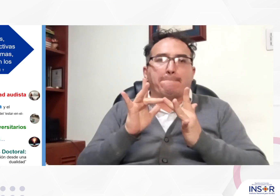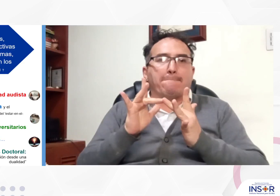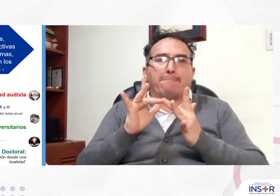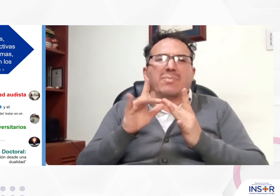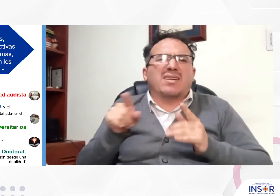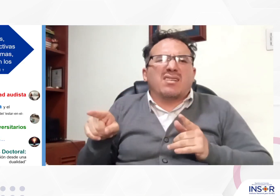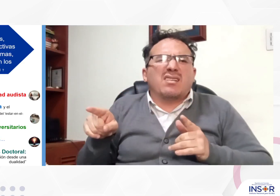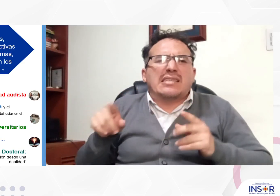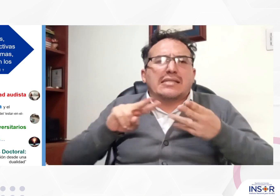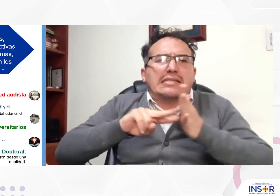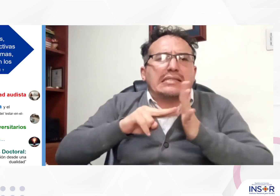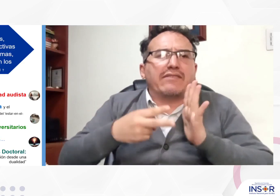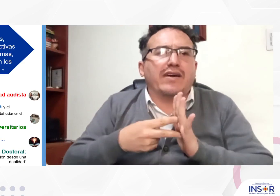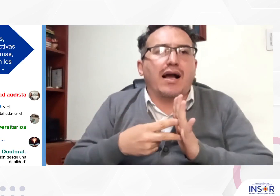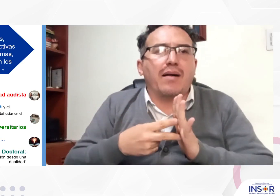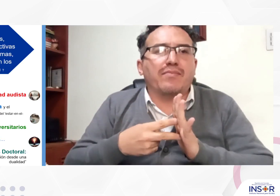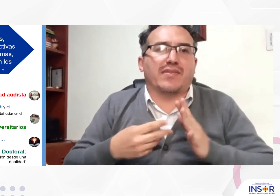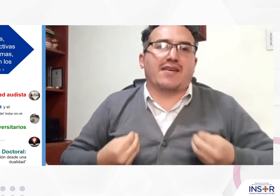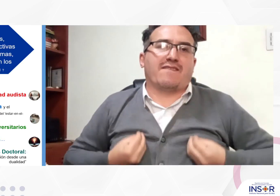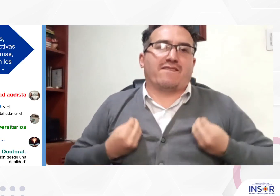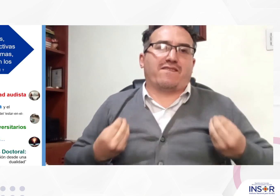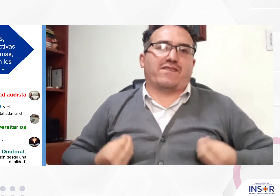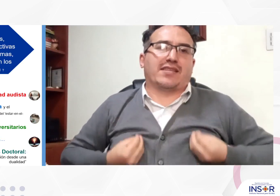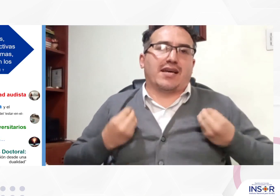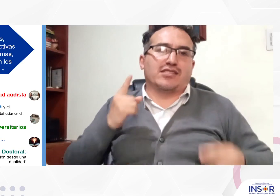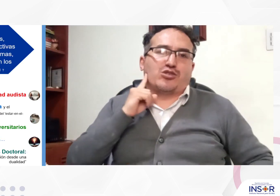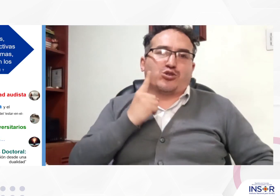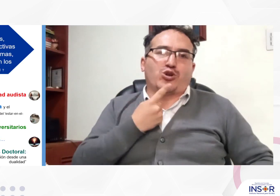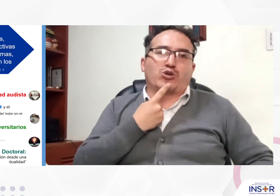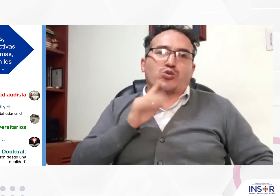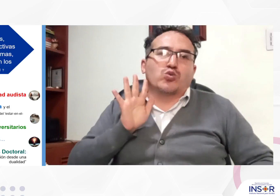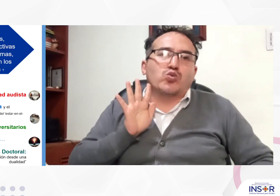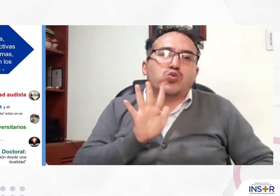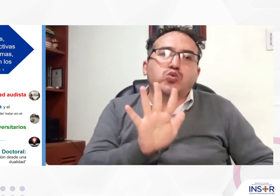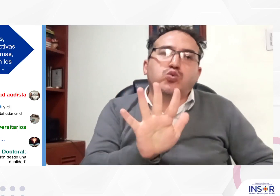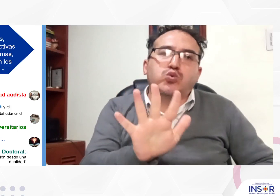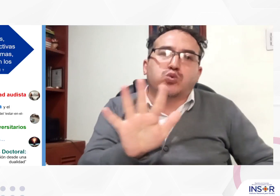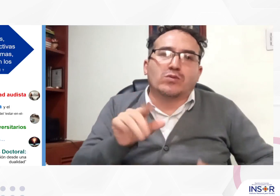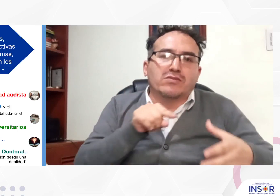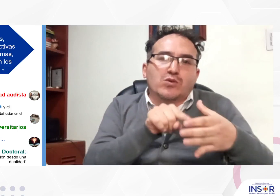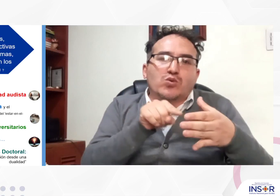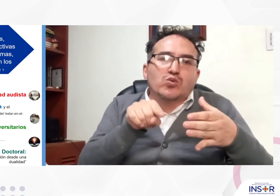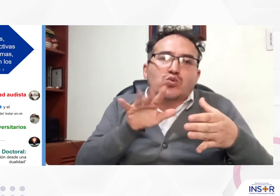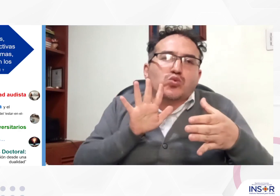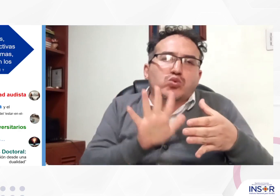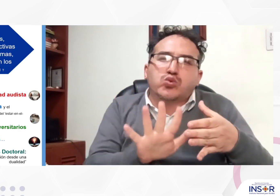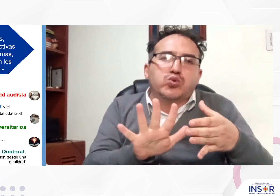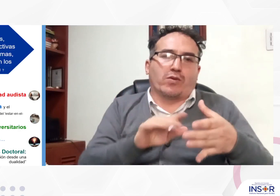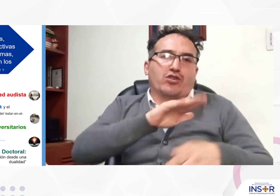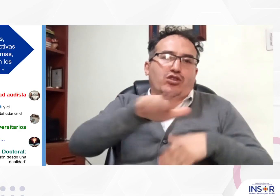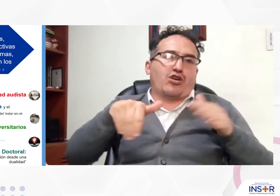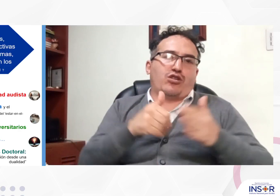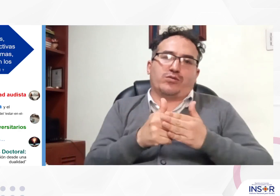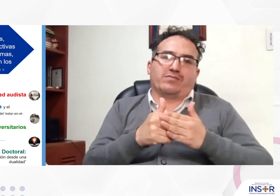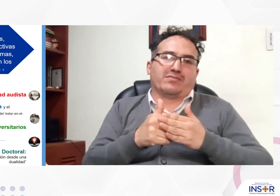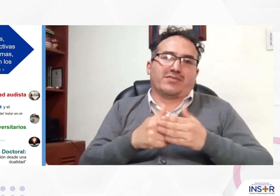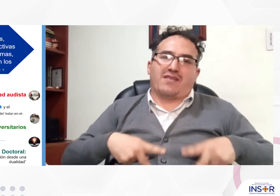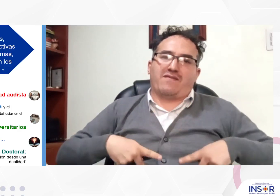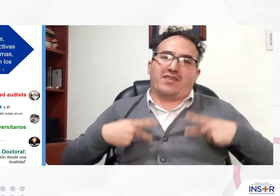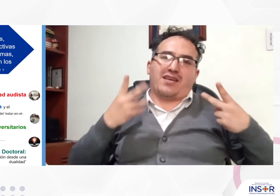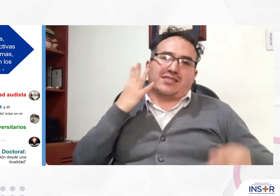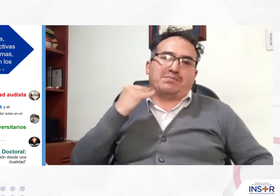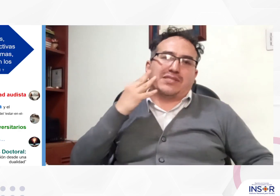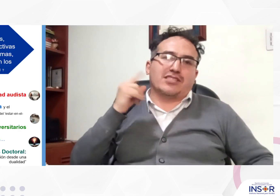nos conceptualiza y de manera muy apropiada nos habla de esa vivencia sorda, de quién es el ser